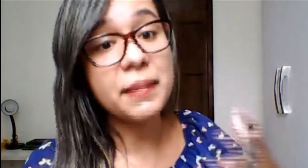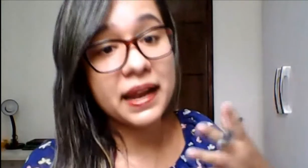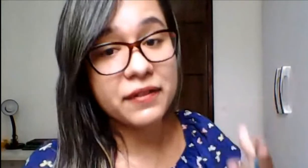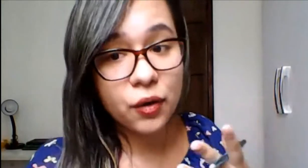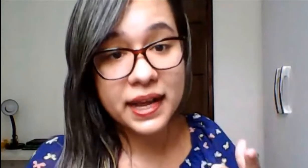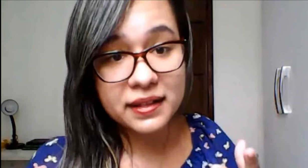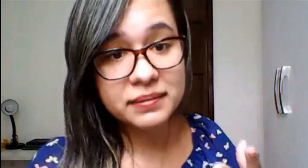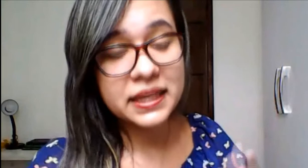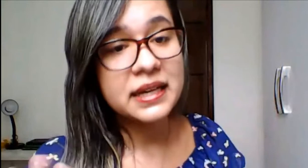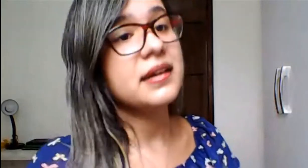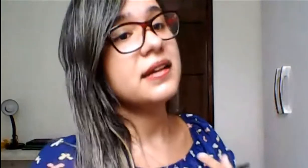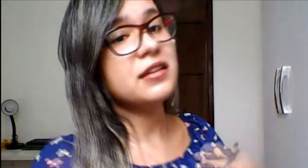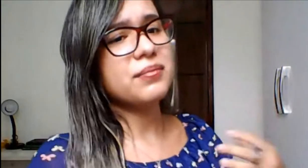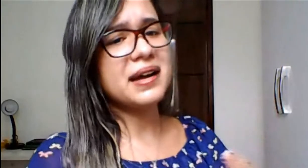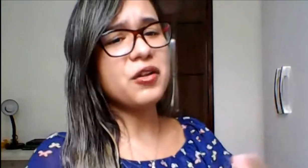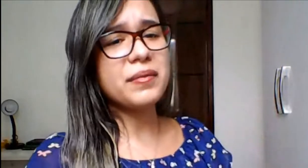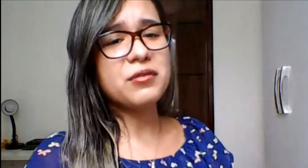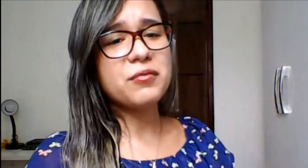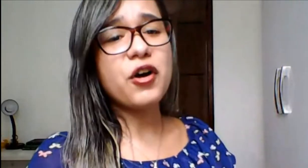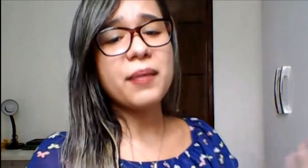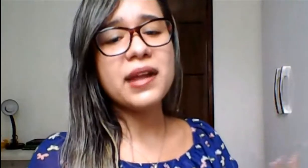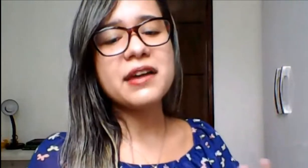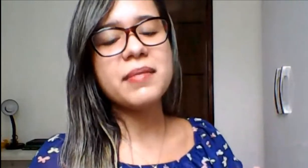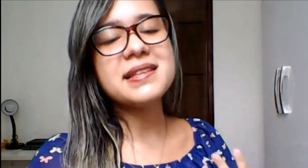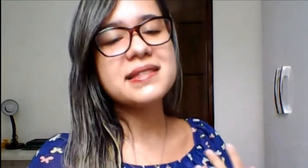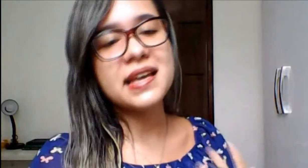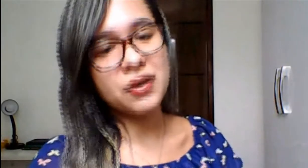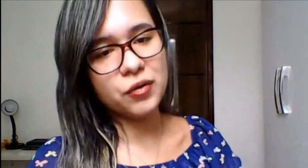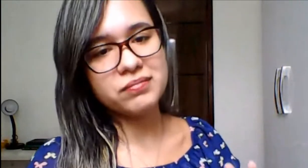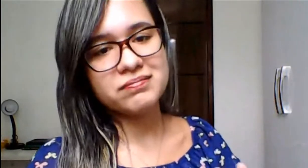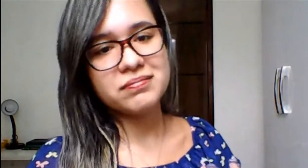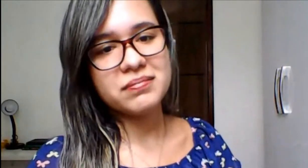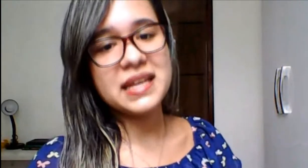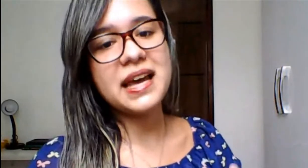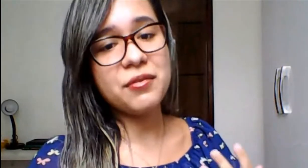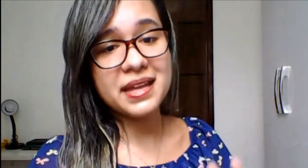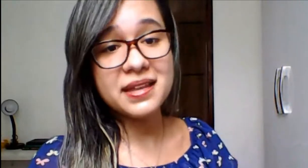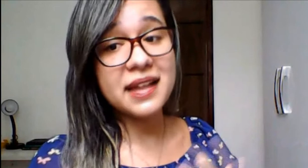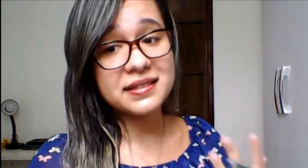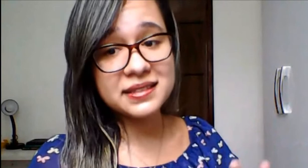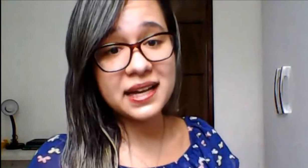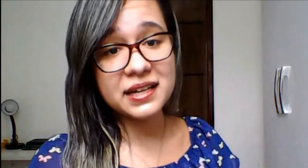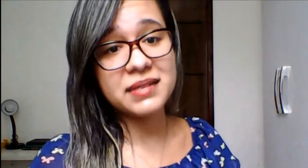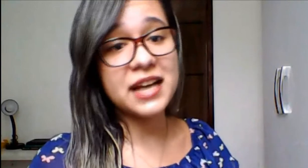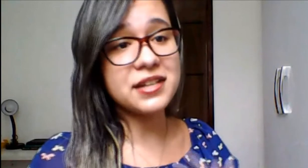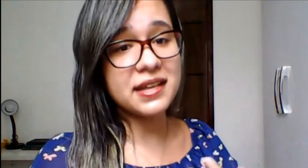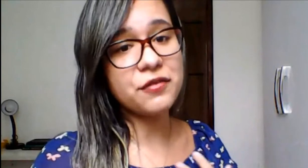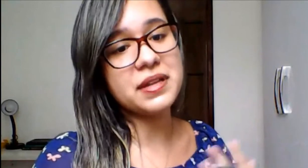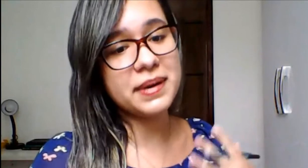palavra é correta, de um vocabulário mais rico. E realmente é necessário. A gente que é ouvinte